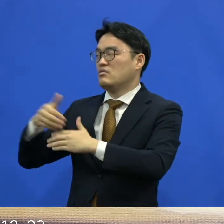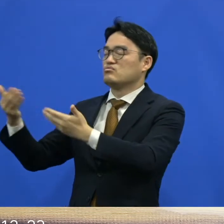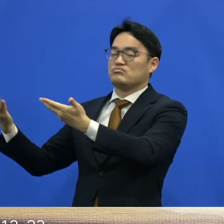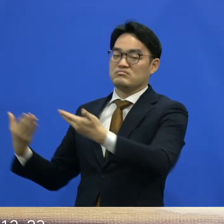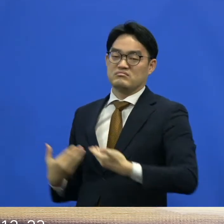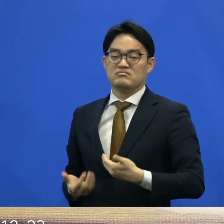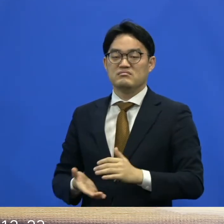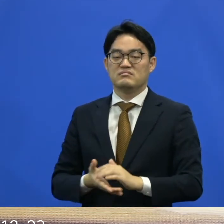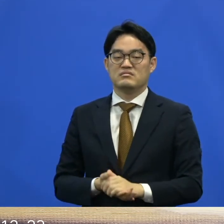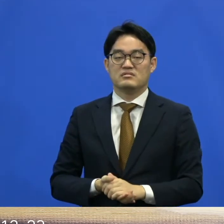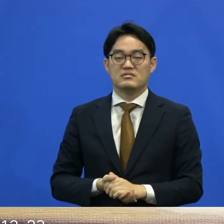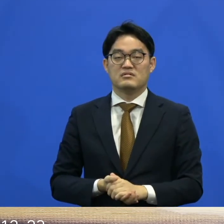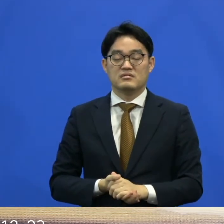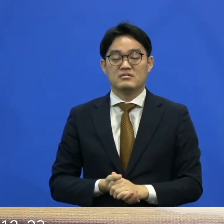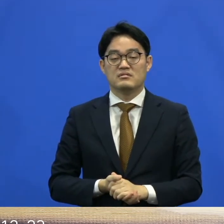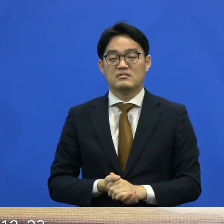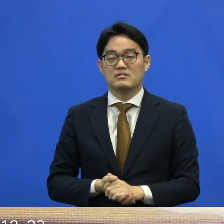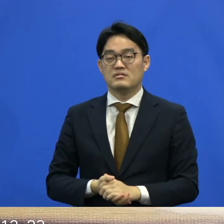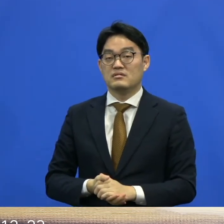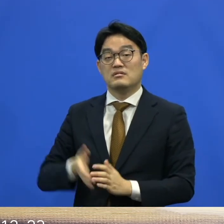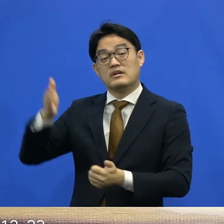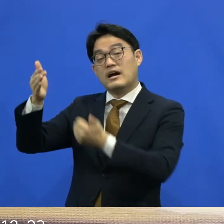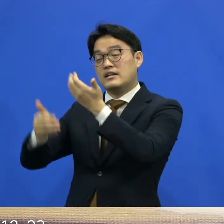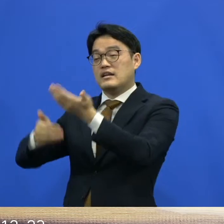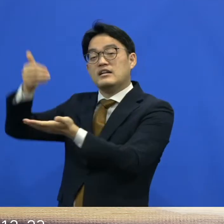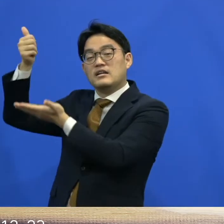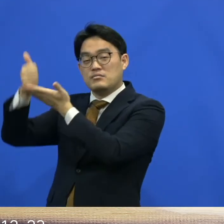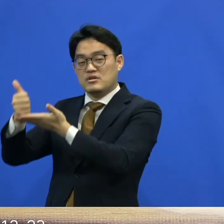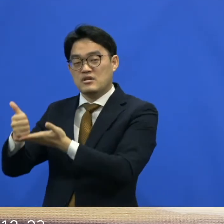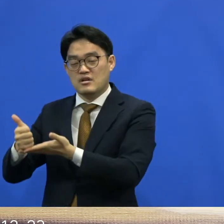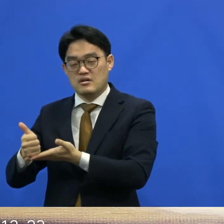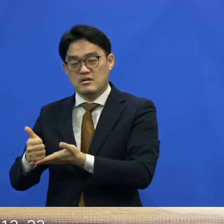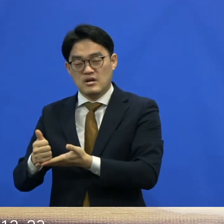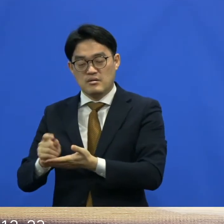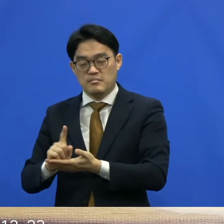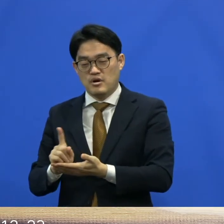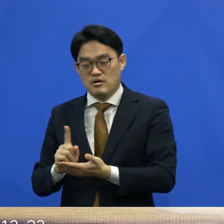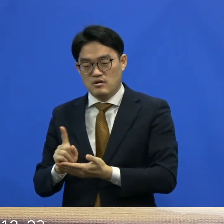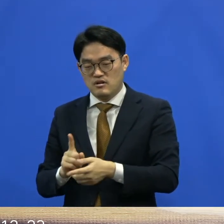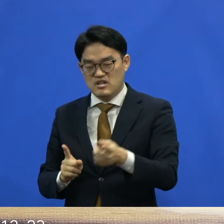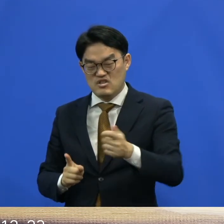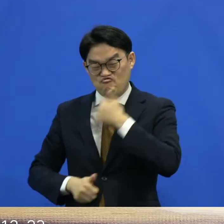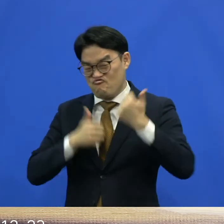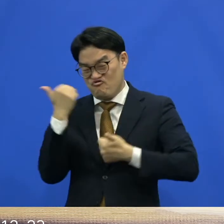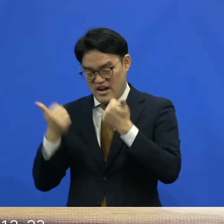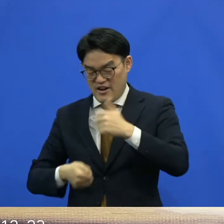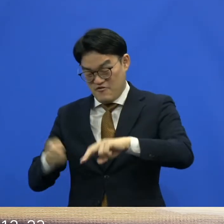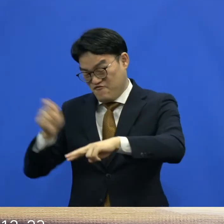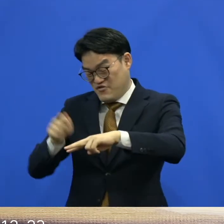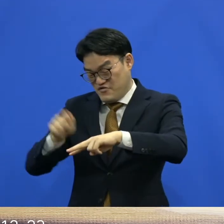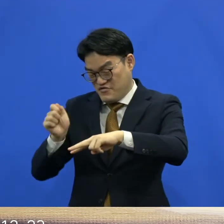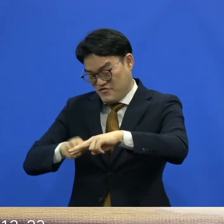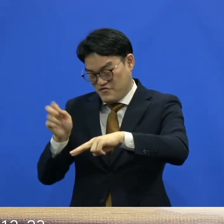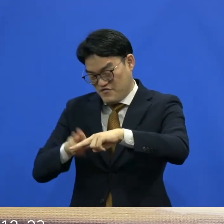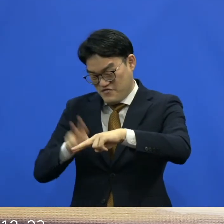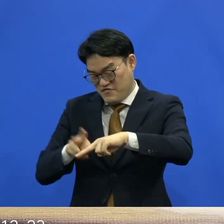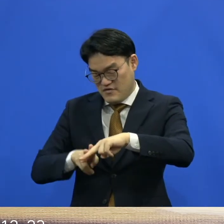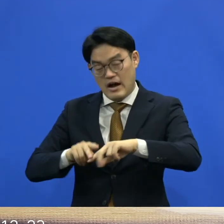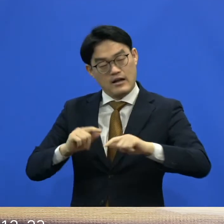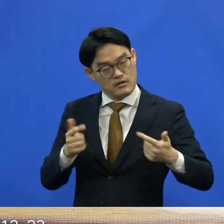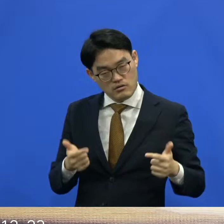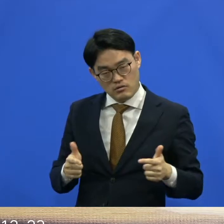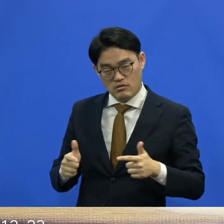하나님은 가학정세가 있는 분이 아닙니다. 무분별하게 매를 드시는 분이 아닙니다. 우리에게 불필요한 고난을 당하게 하시는